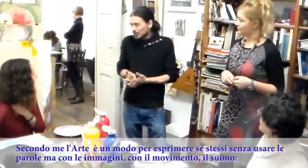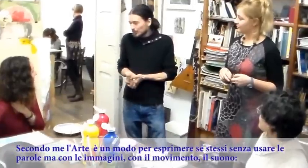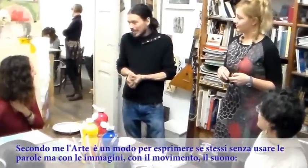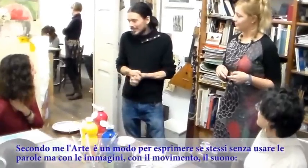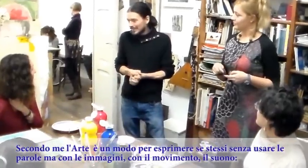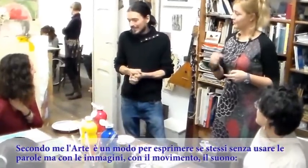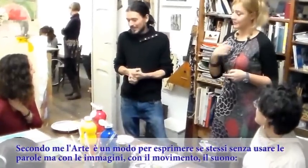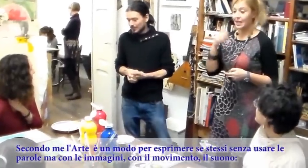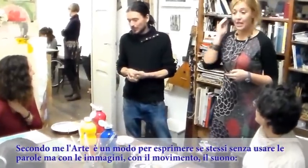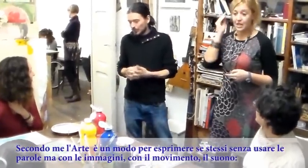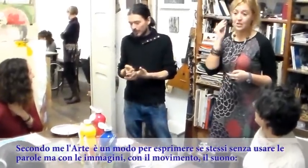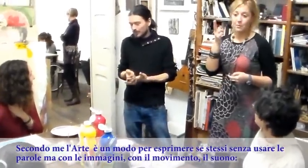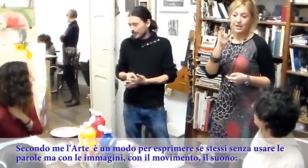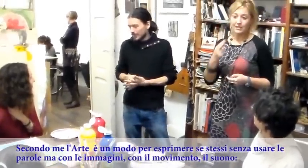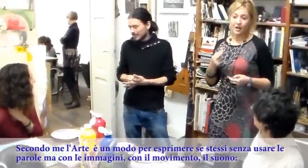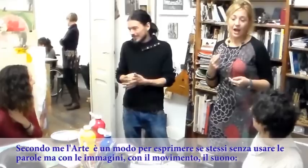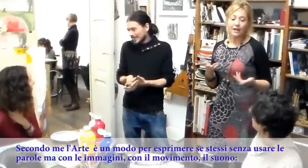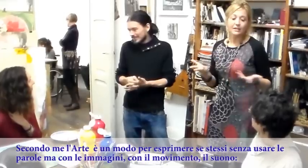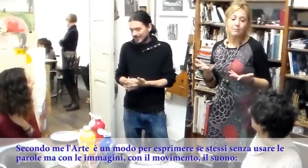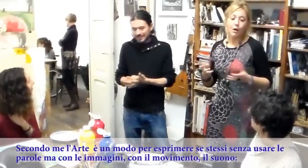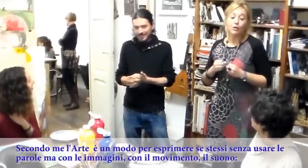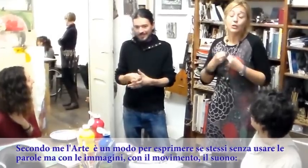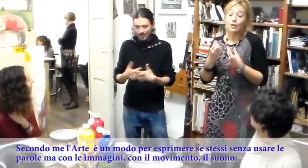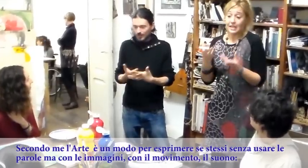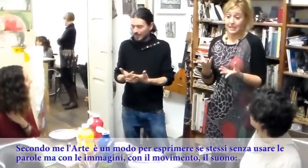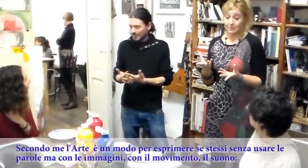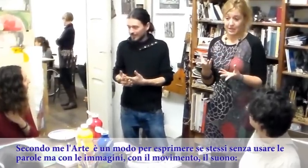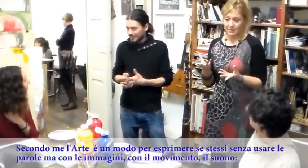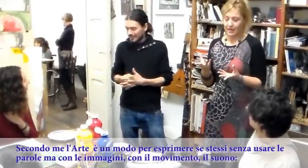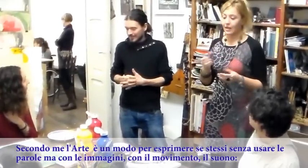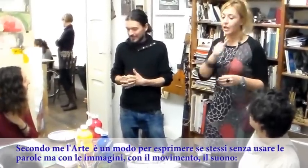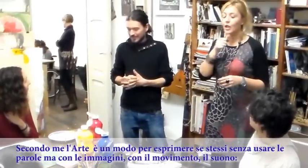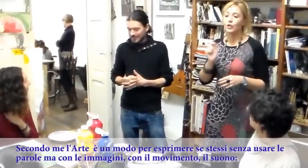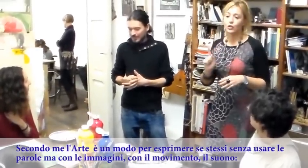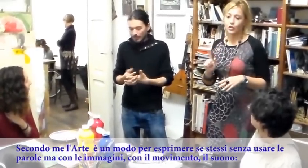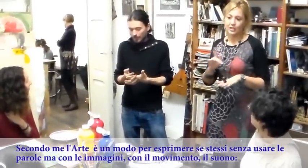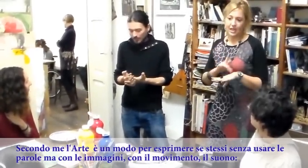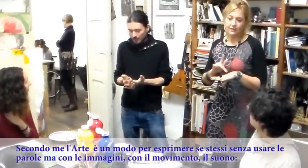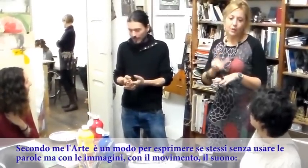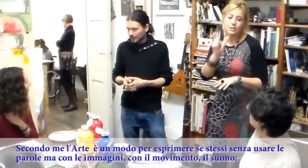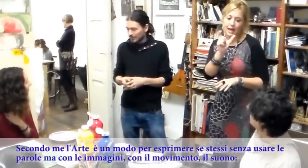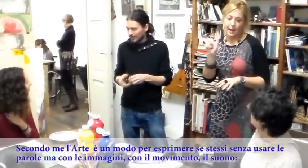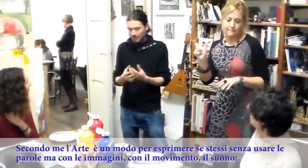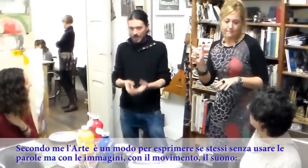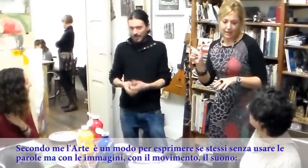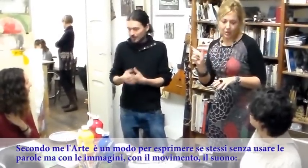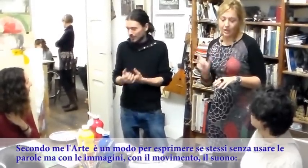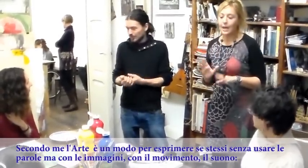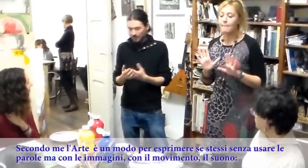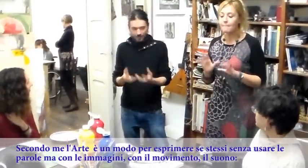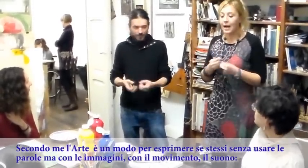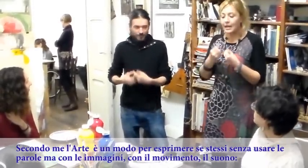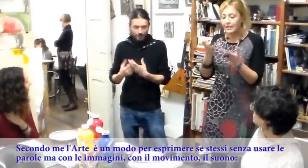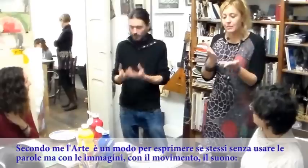E secondo me l'arte è un modo per esprimere se stessi senza usare le parole, ma con le